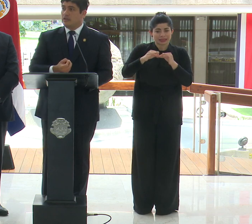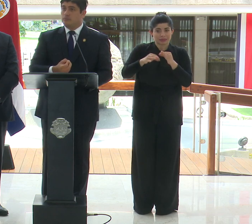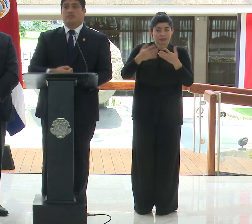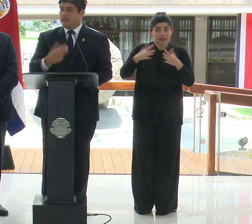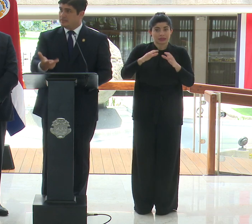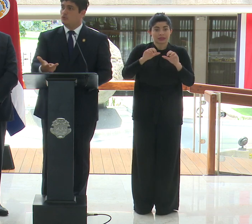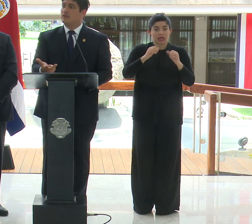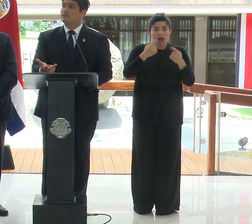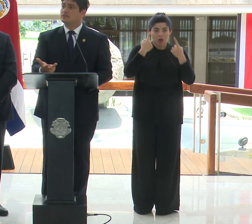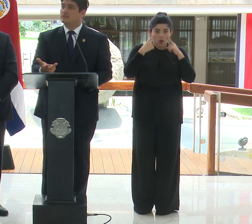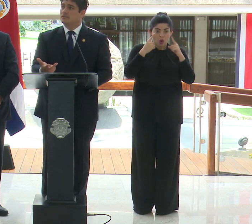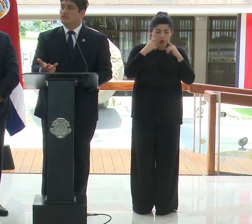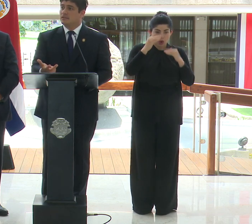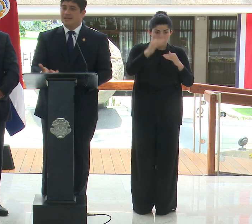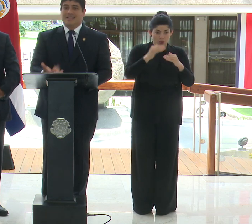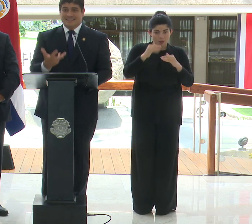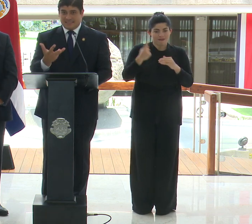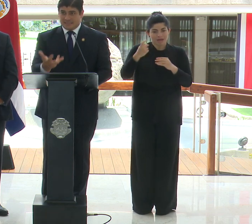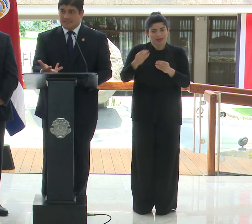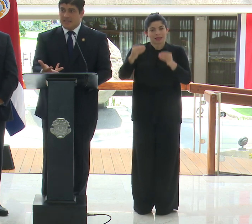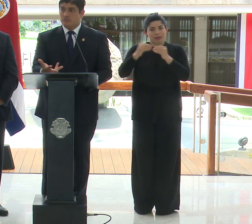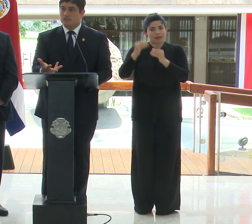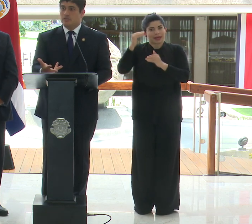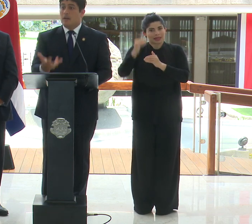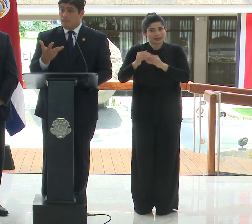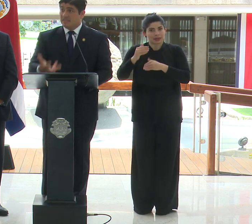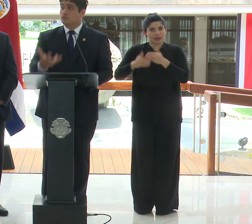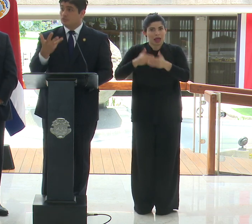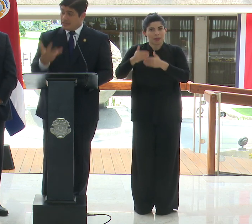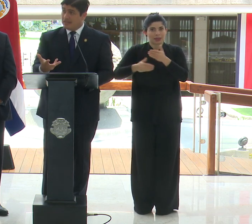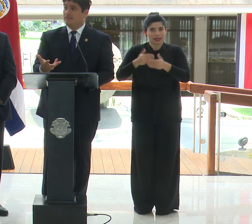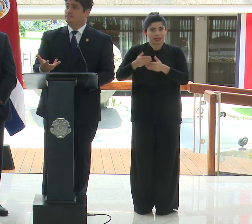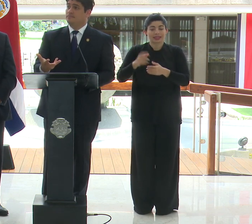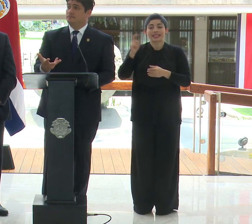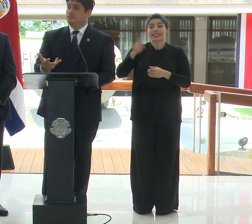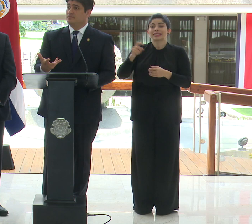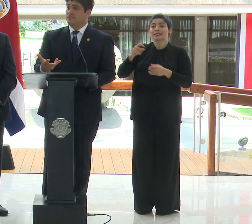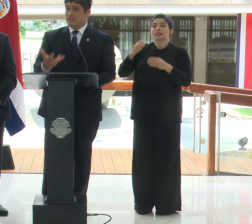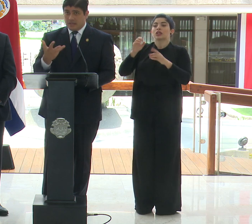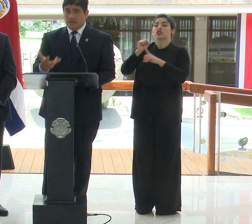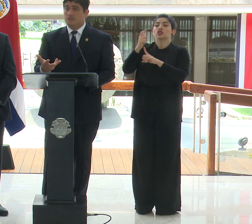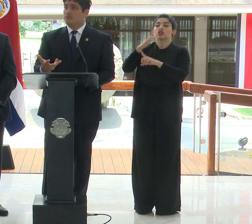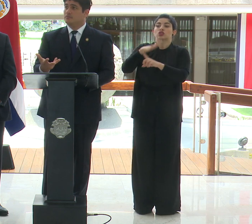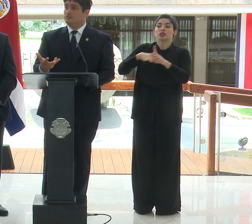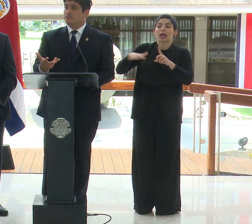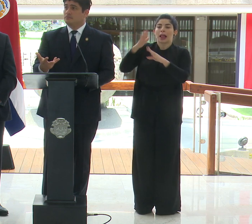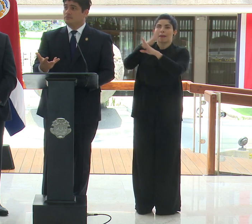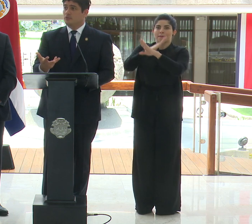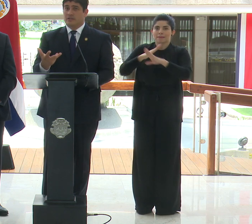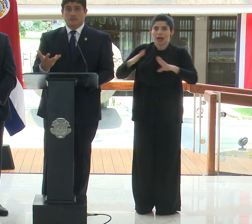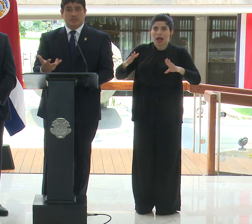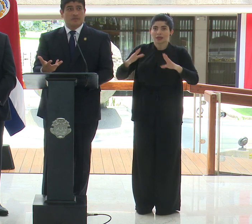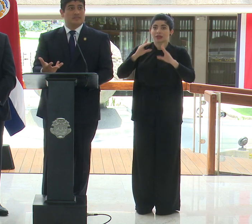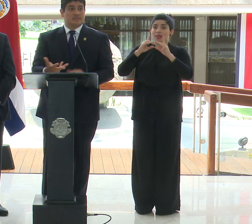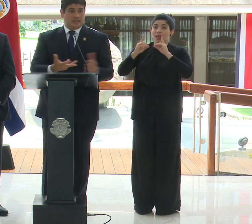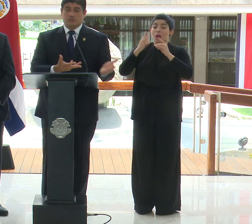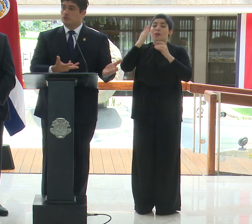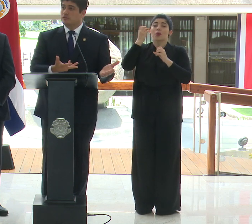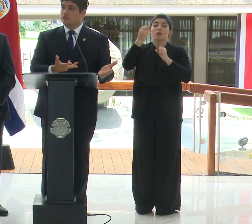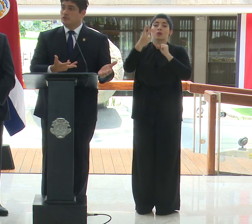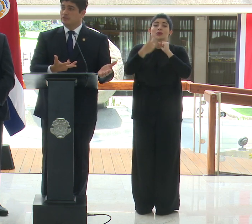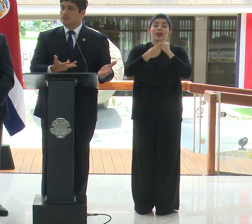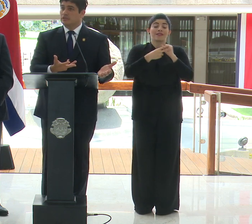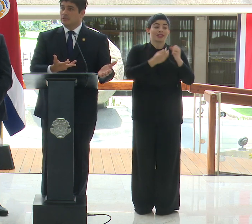en varios campos y hay que hacerlo más. Necesitamos paz social y diálogo, porque muchas veces